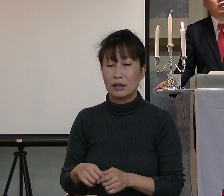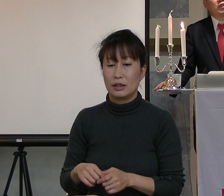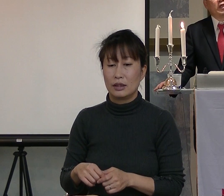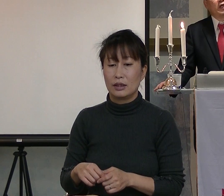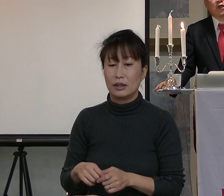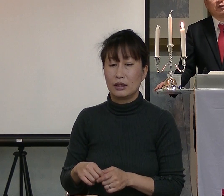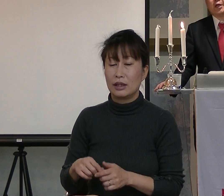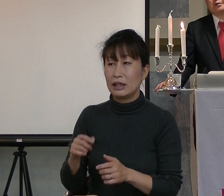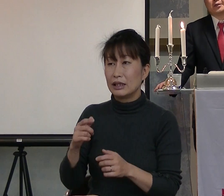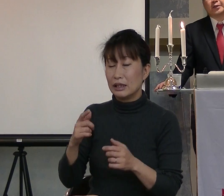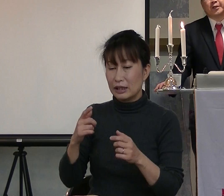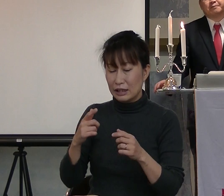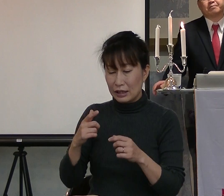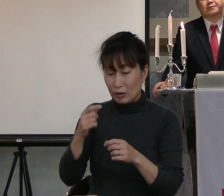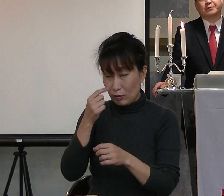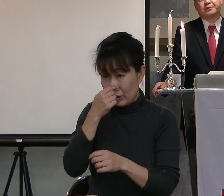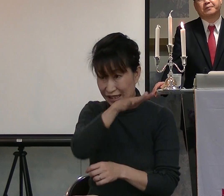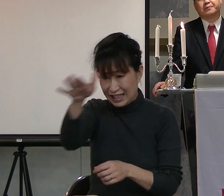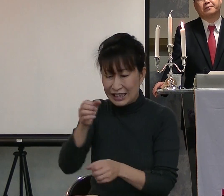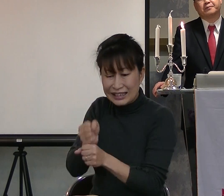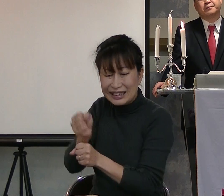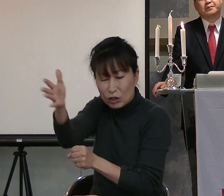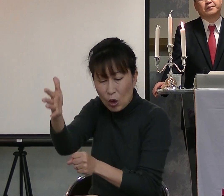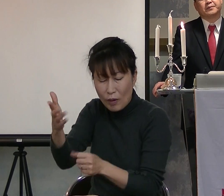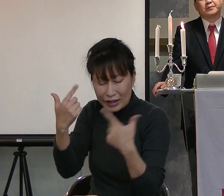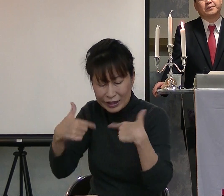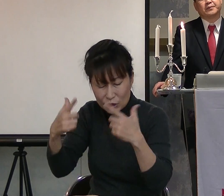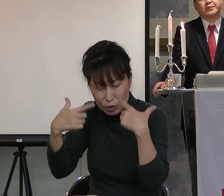忠実でなければなりません。